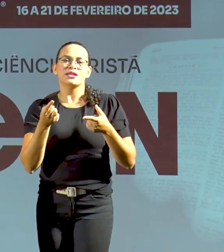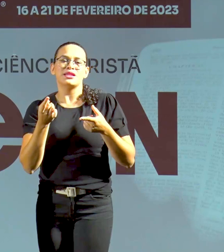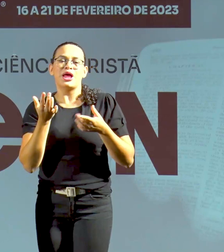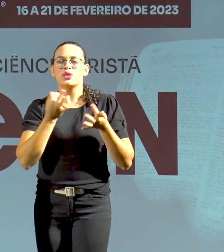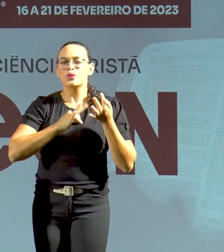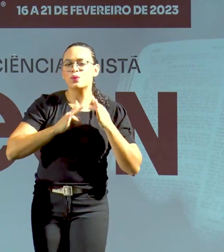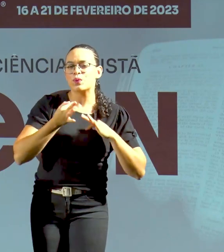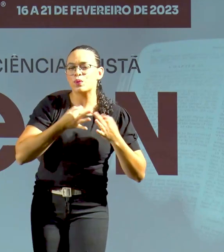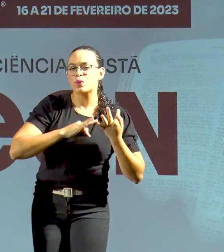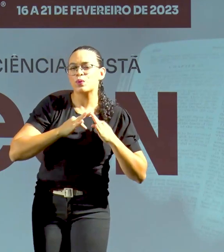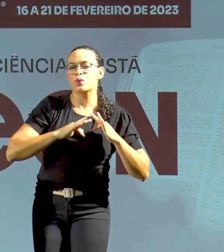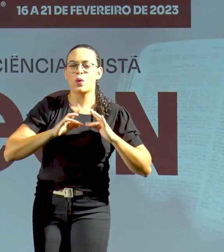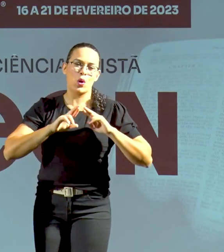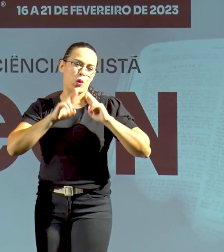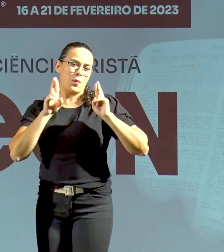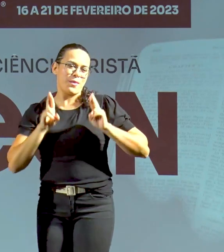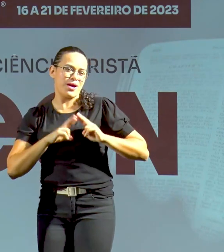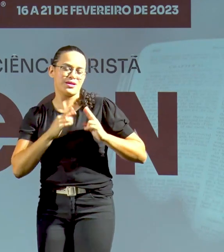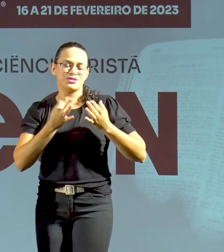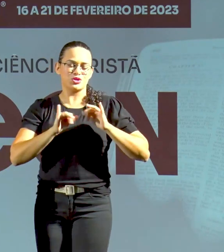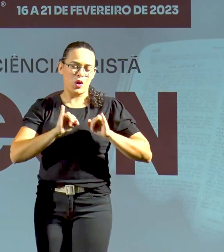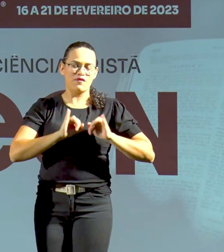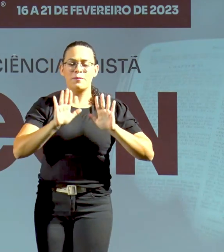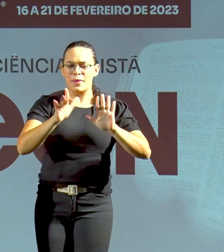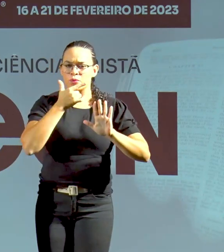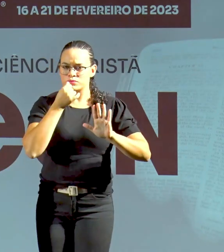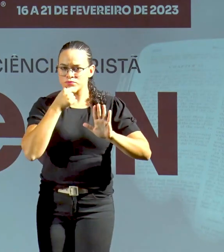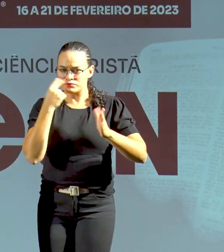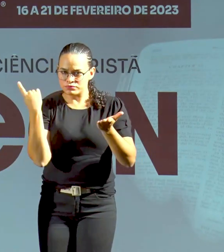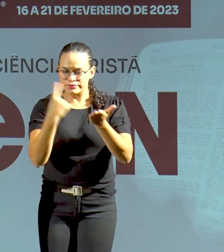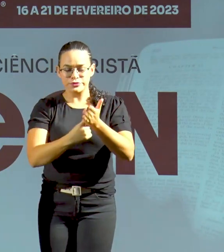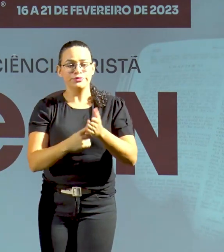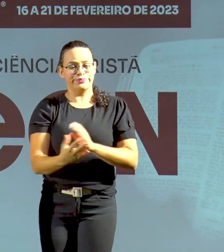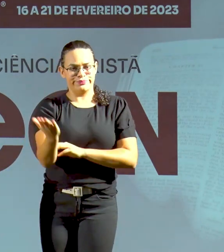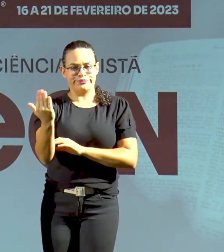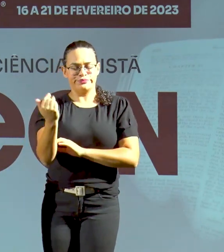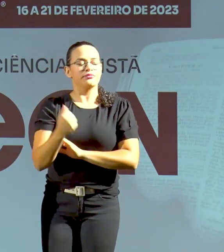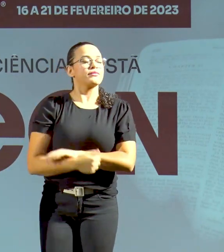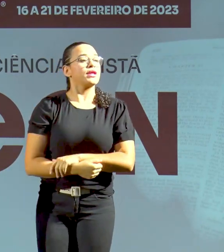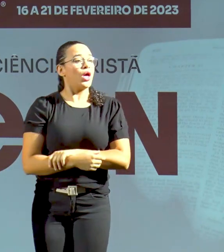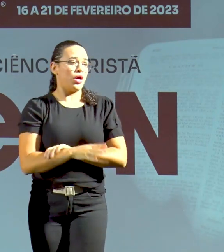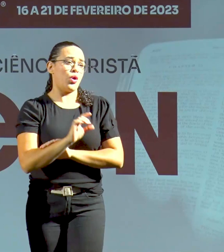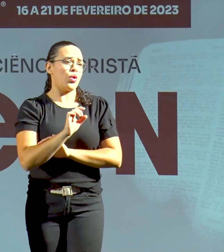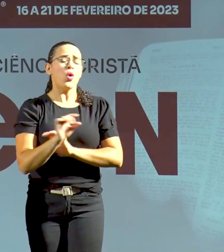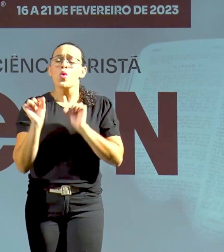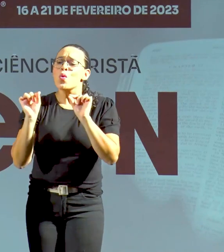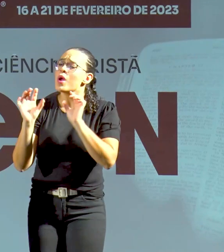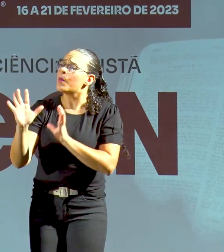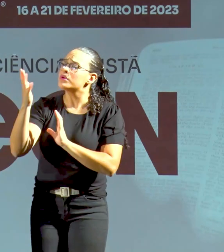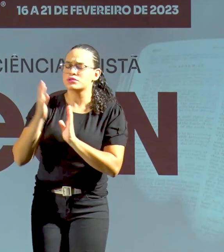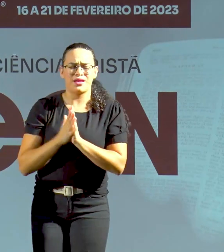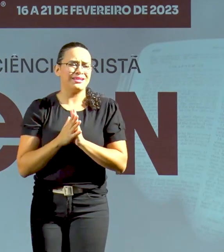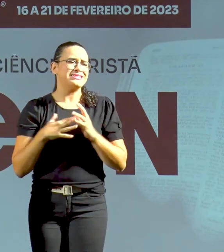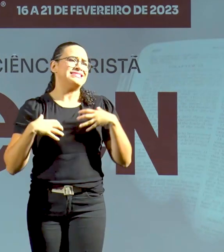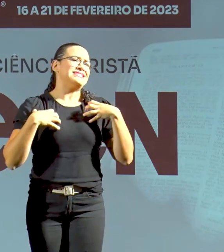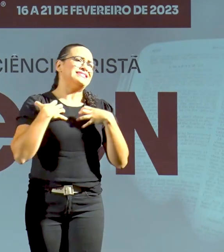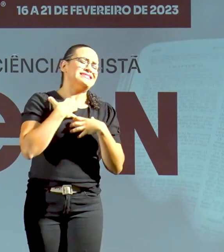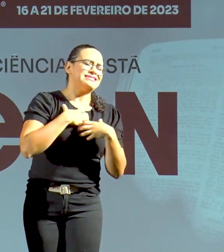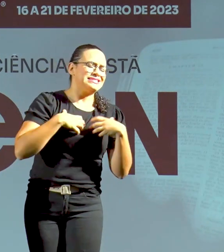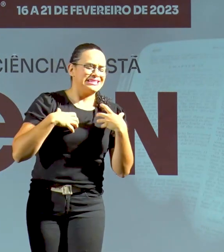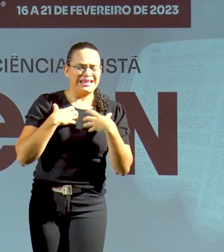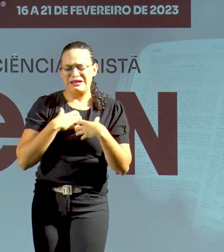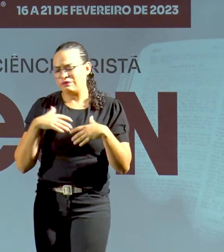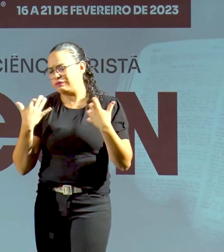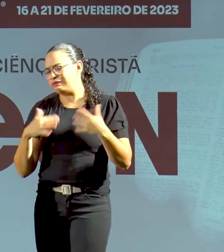romance de relacionamento mas ele marcou comigo chegou lá eu falei aí que que aconteceu Cara eu tô muito mal tô arrasado